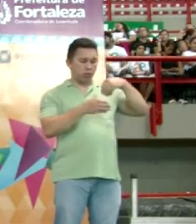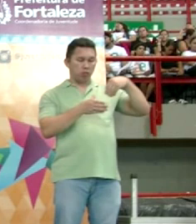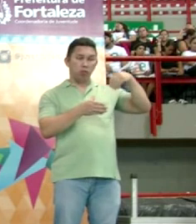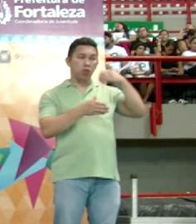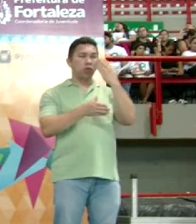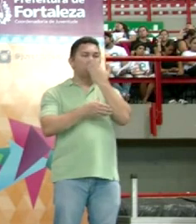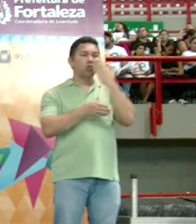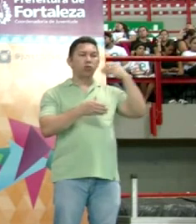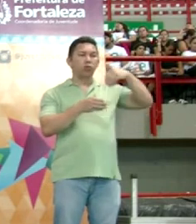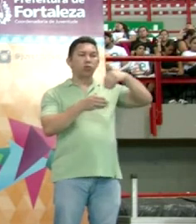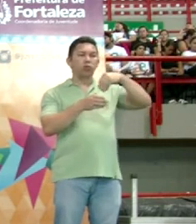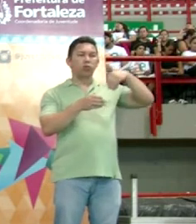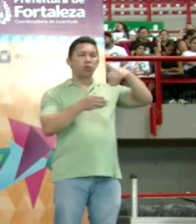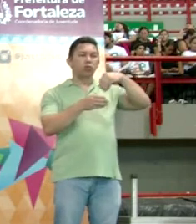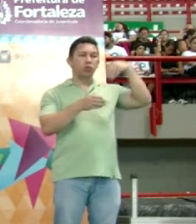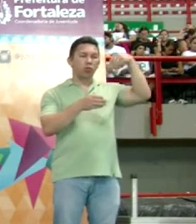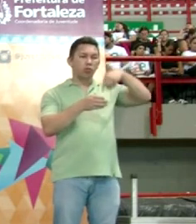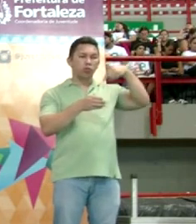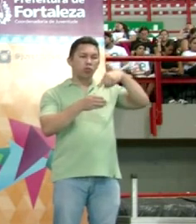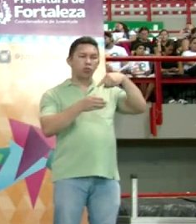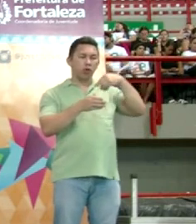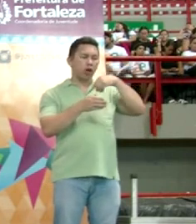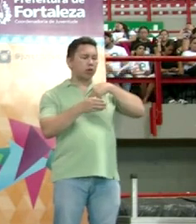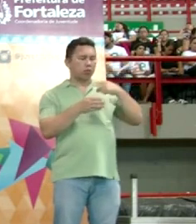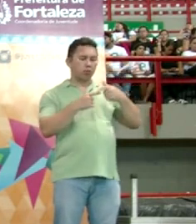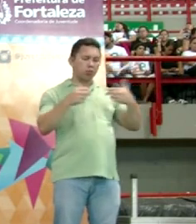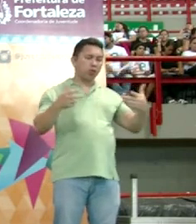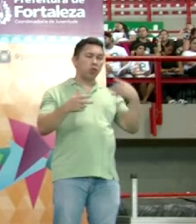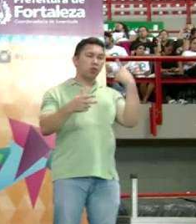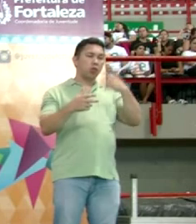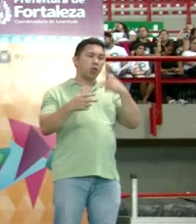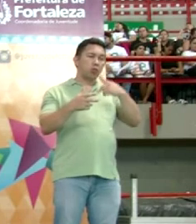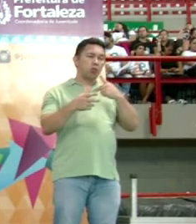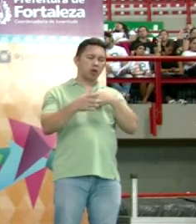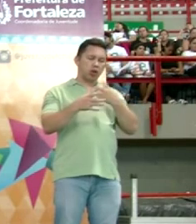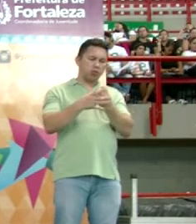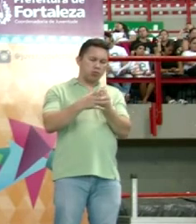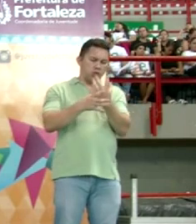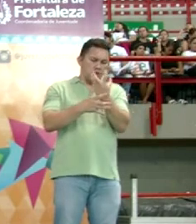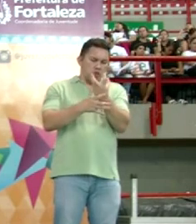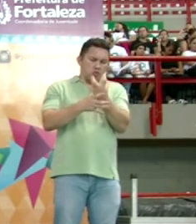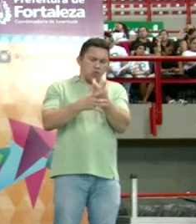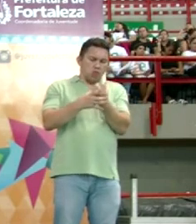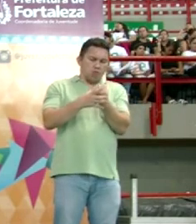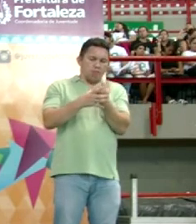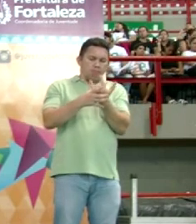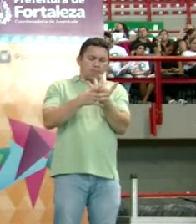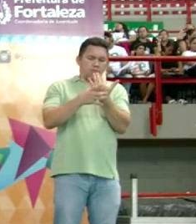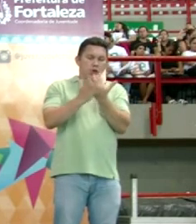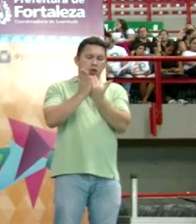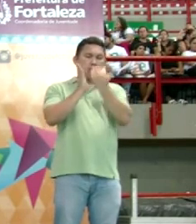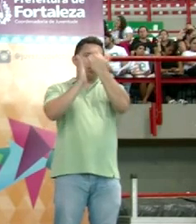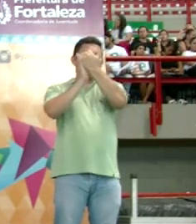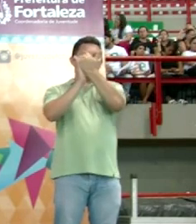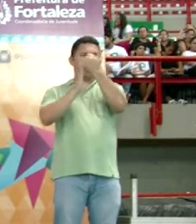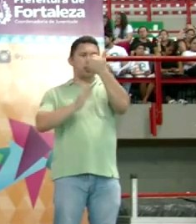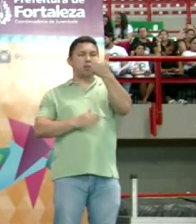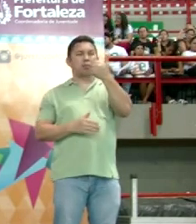quanto de açúcar devemos colocar nessa substância para que a sua concentração aumente para